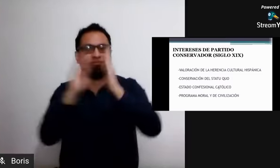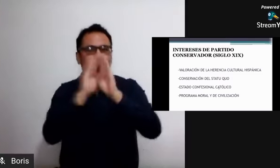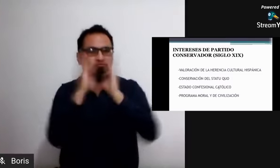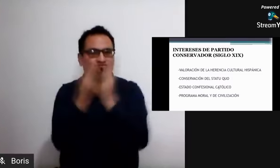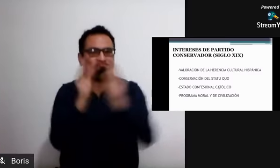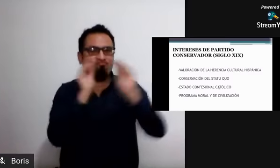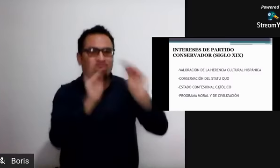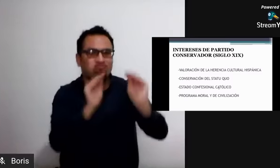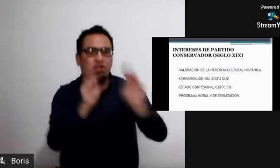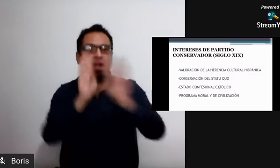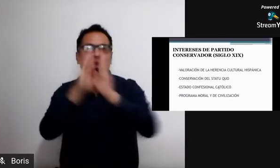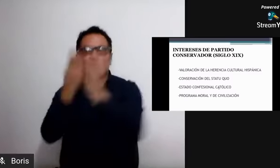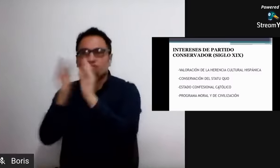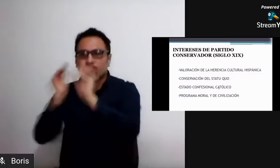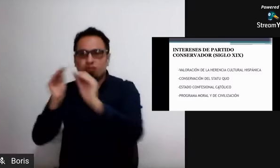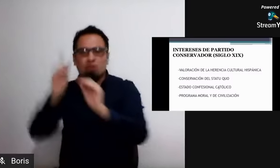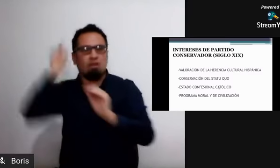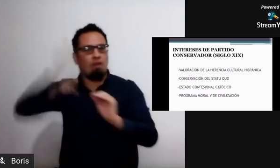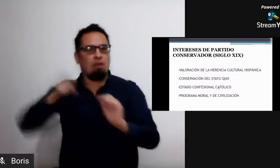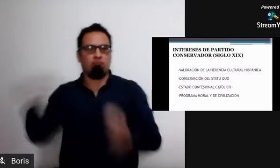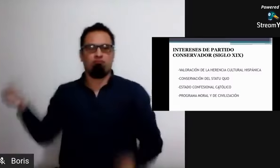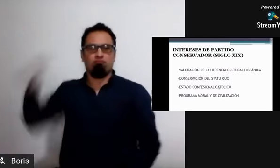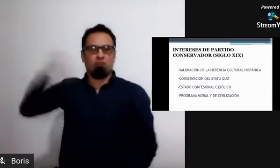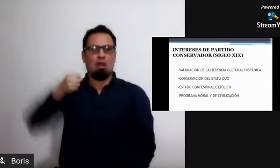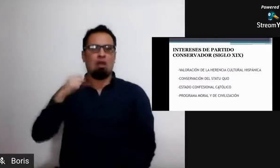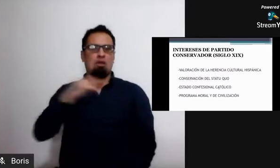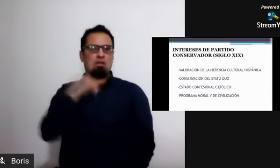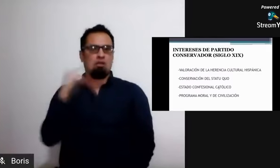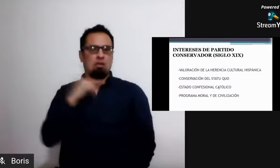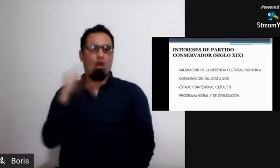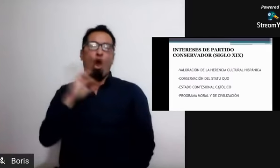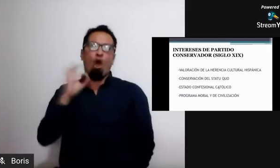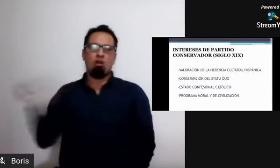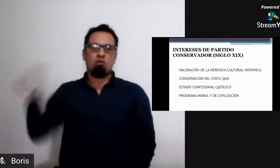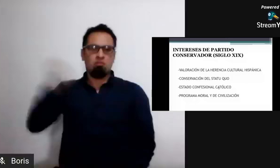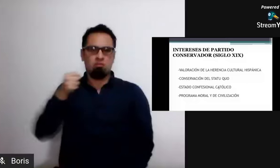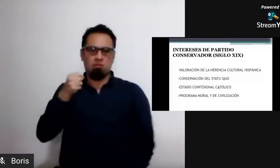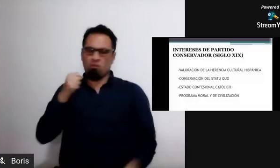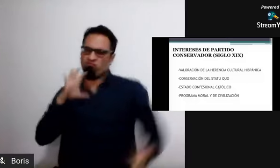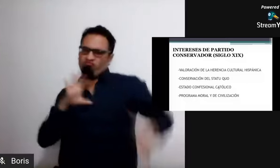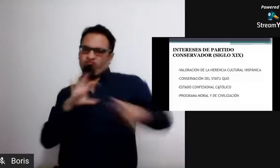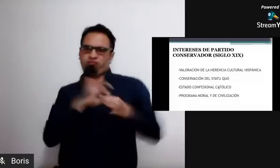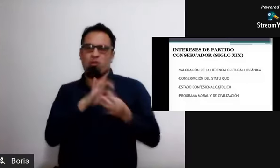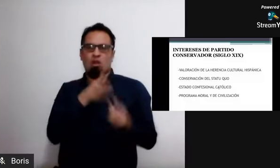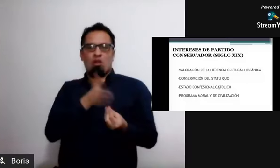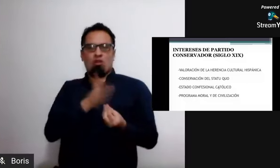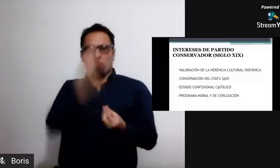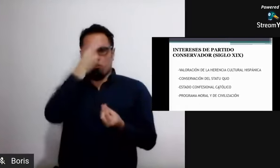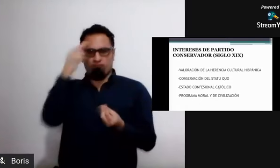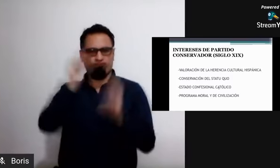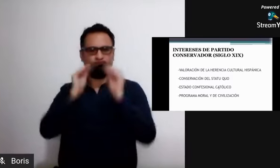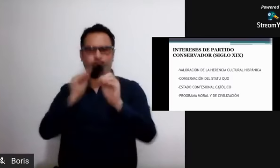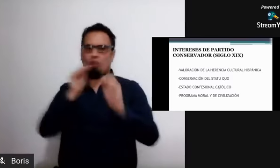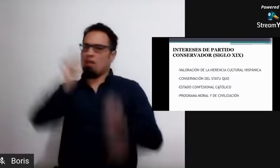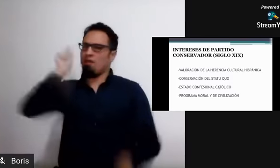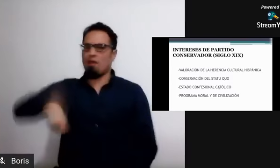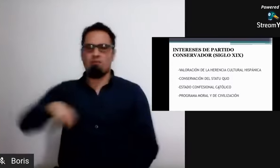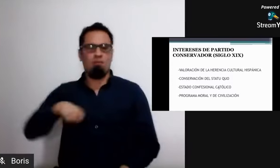un Estado católico, un Estado confesional católico. Por lo tanto, la Iglesia Católica y los jefes de la Iglesia